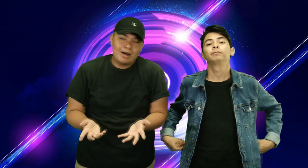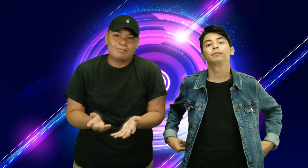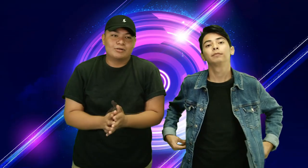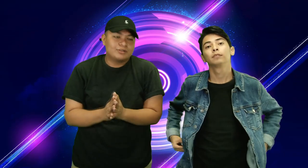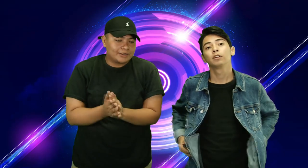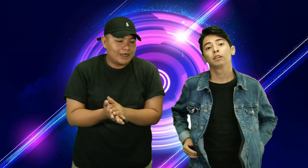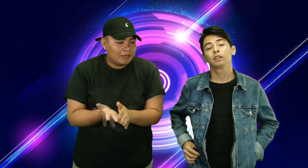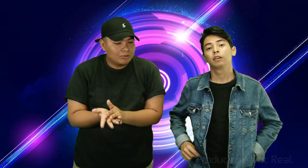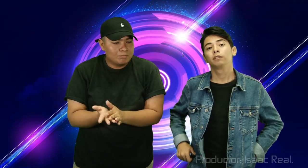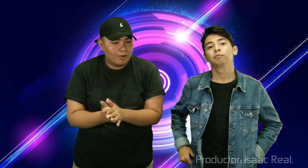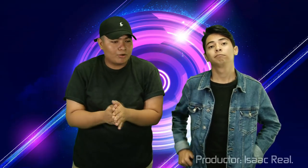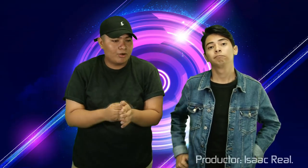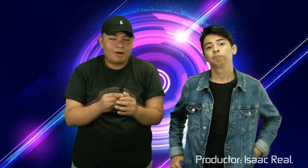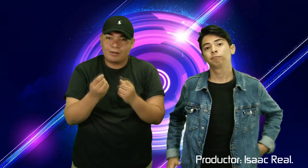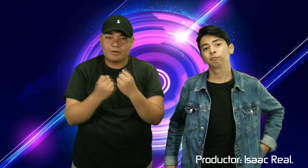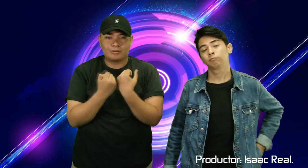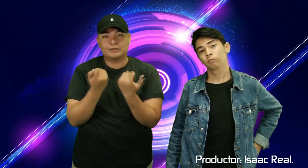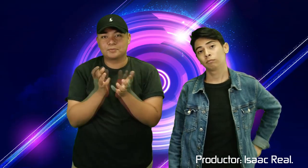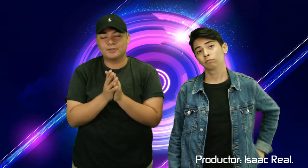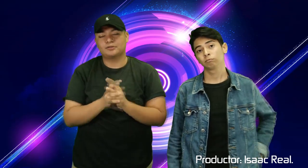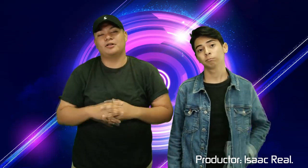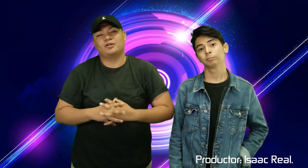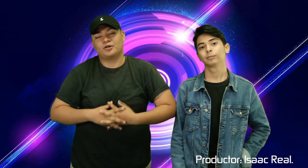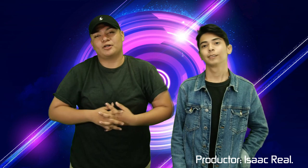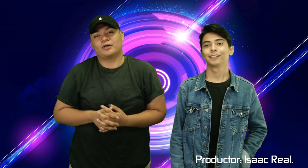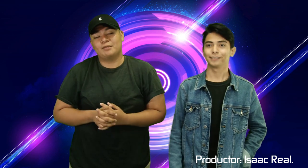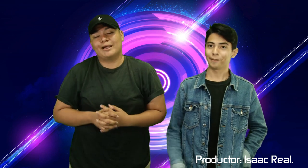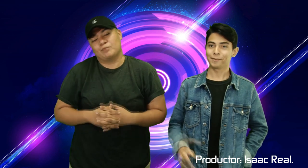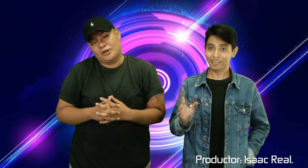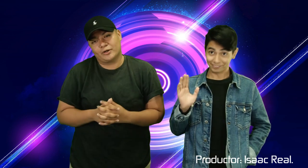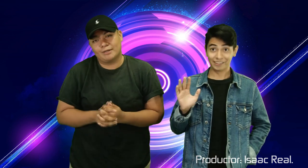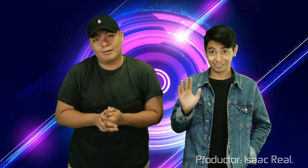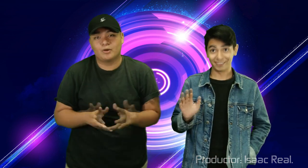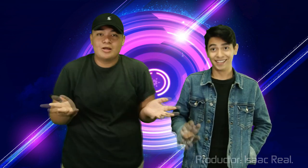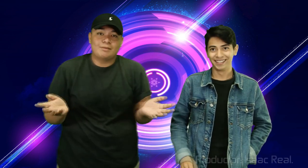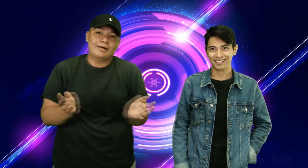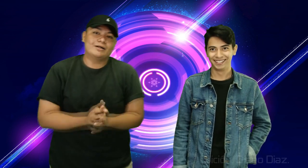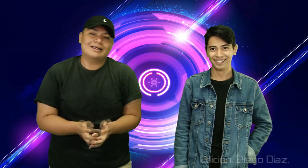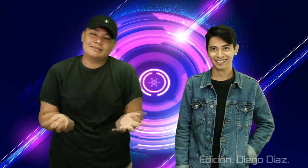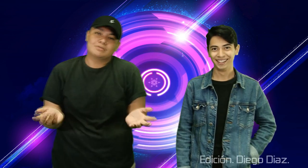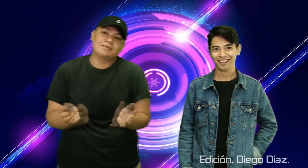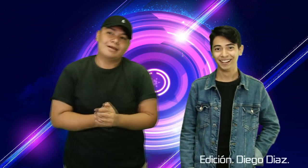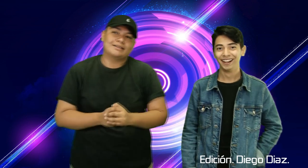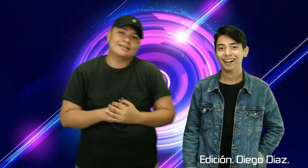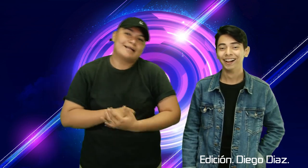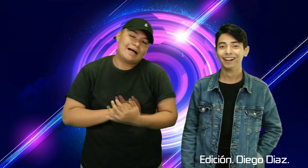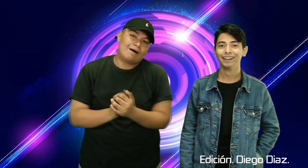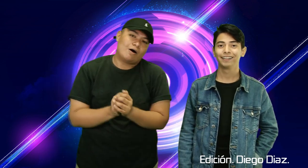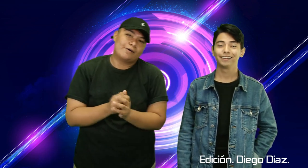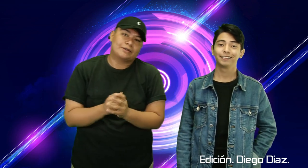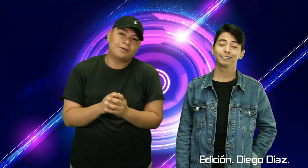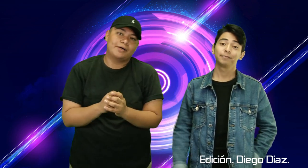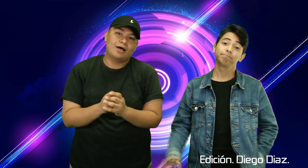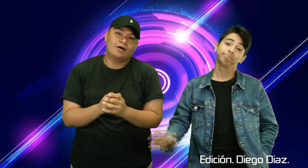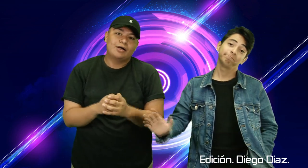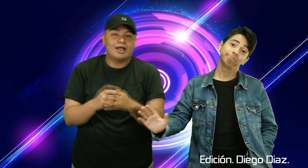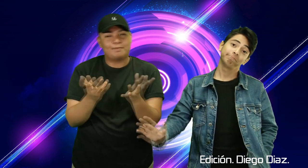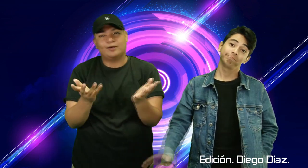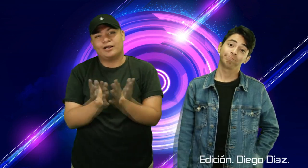nos relajamos un poco hablamos con nuestro productor ya no te espero que al marm y nos armamos pero lastimosamente se acaba nuestro vídeo espero que le haya